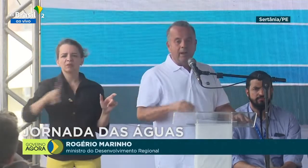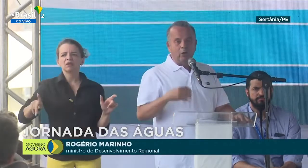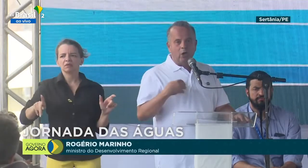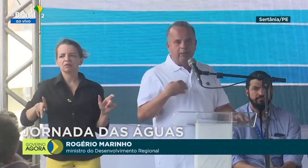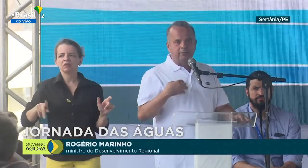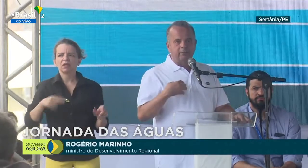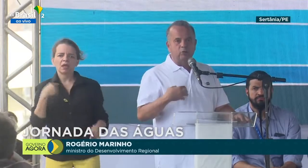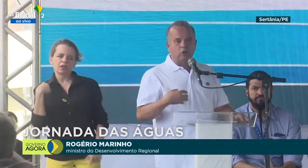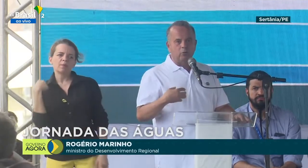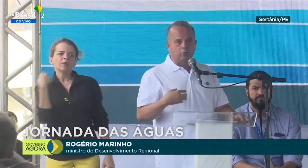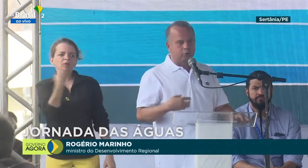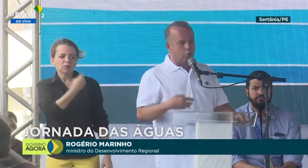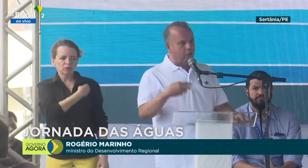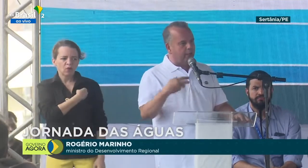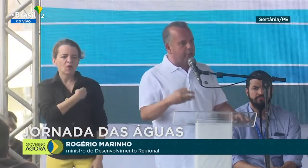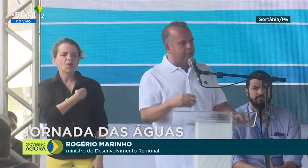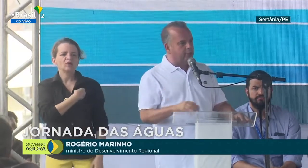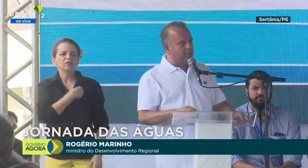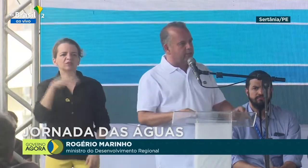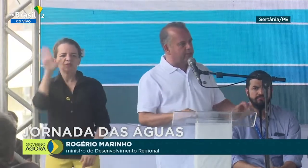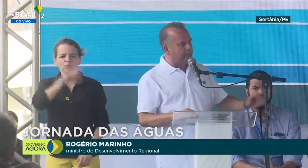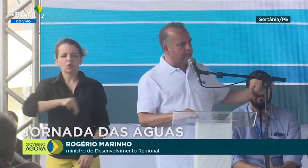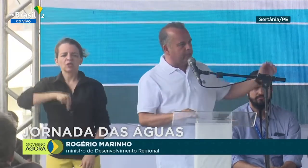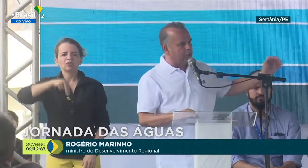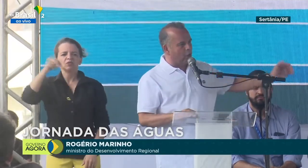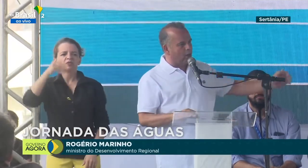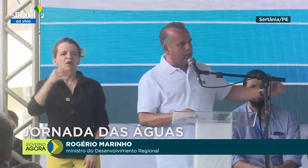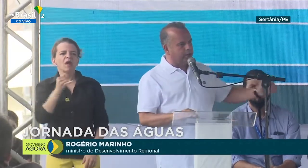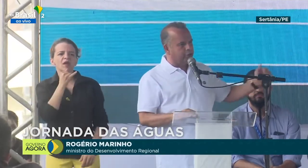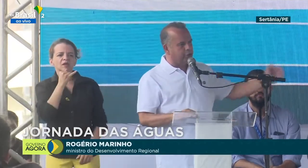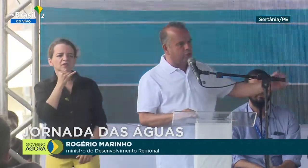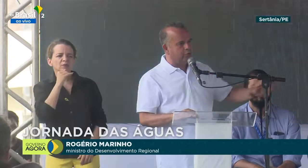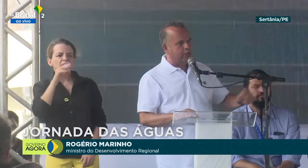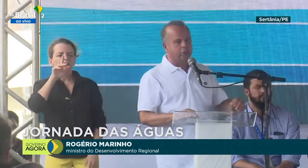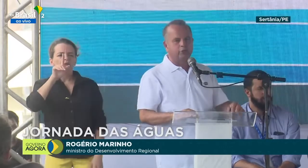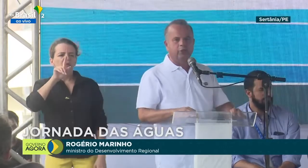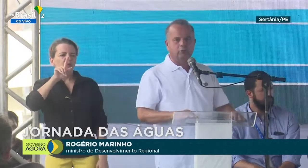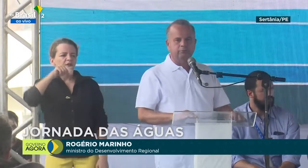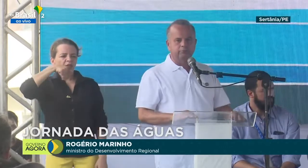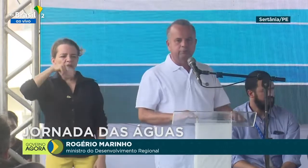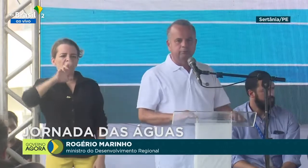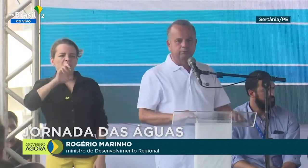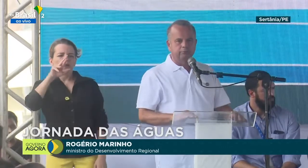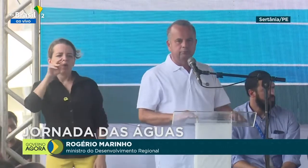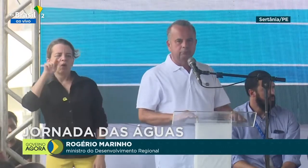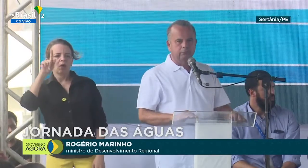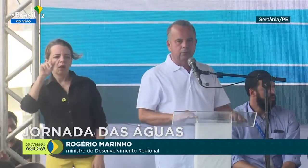que para nós, que somos nordestinos, a exemplo de Queiroga e de Gilson, que aqui estão,